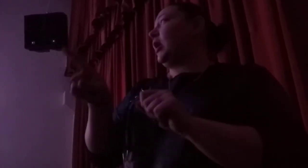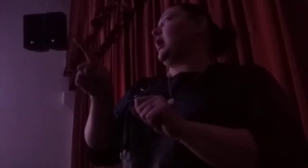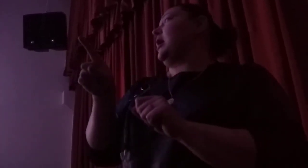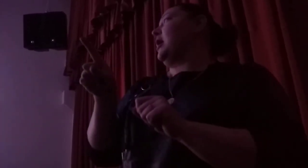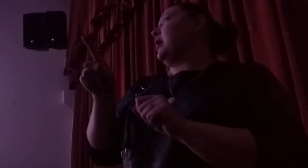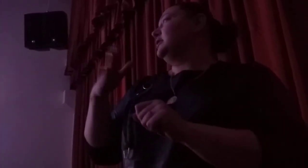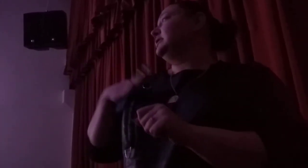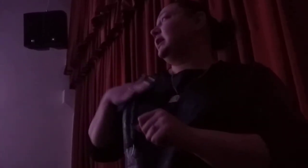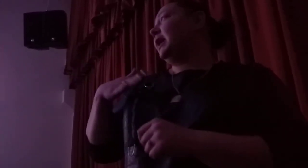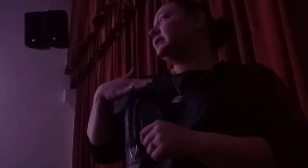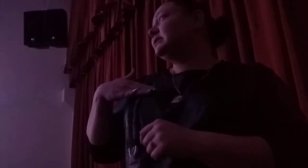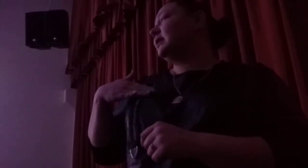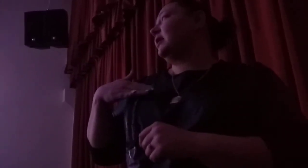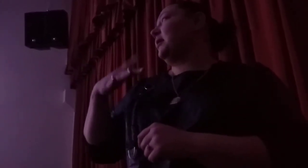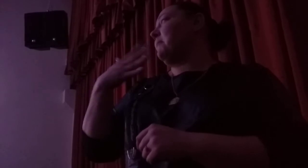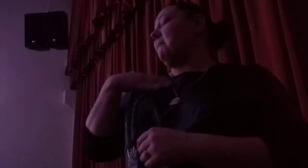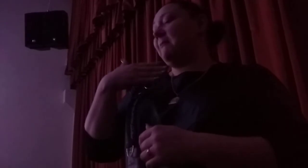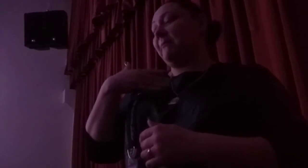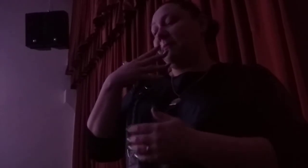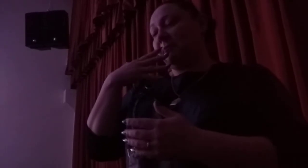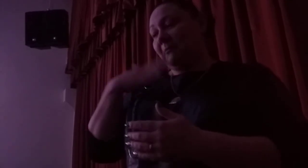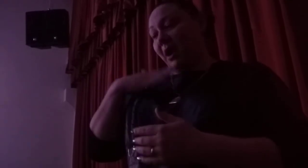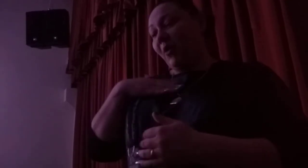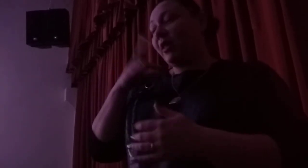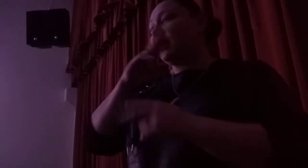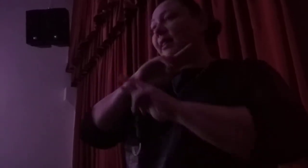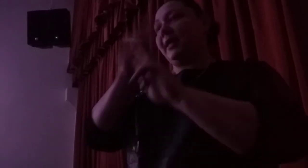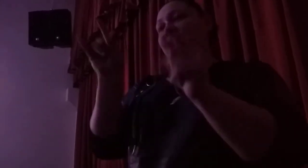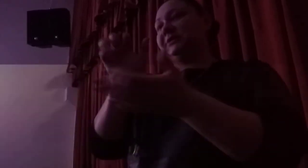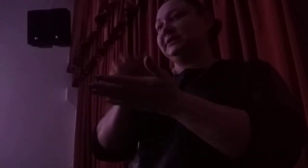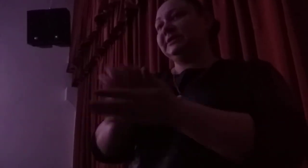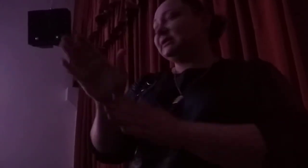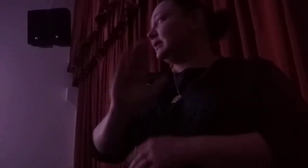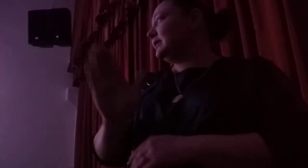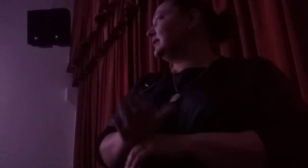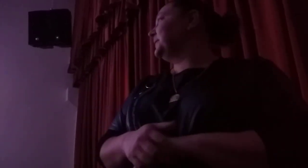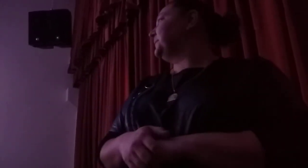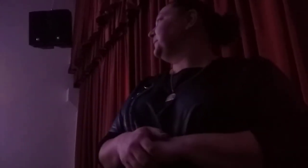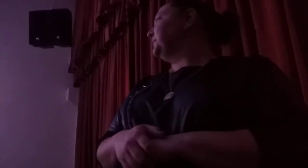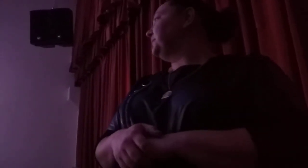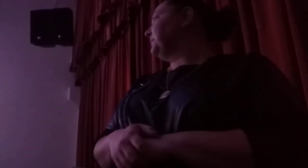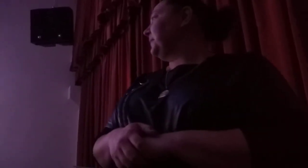литое, сердечко мое никем не занятое.